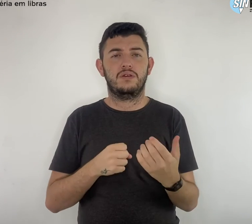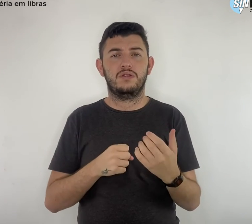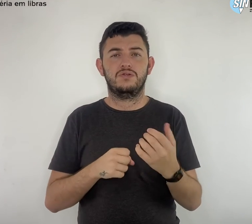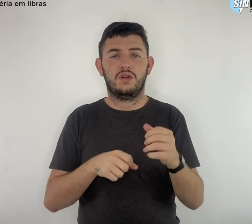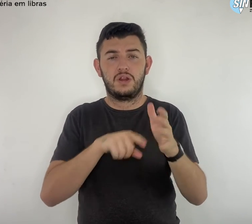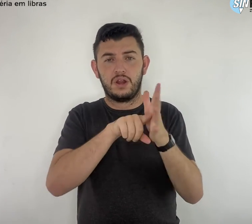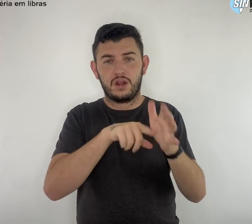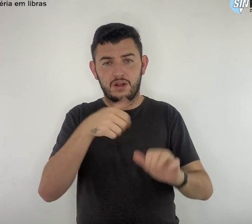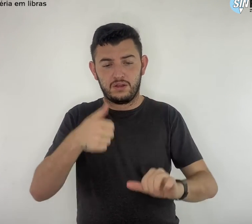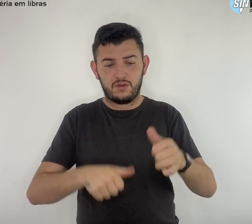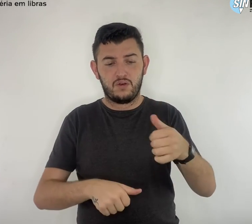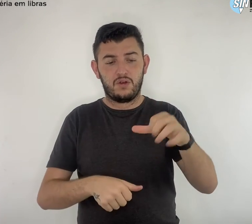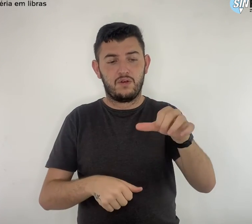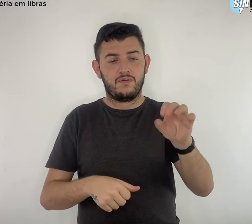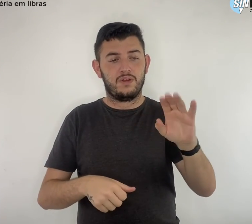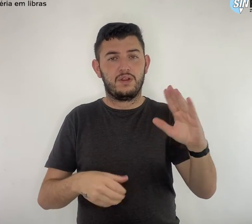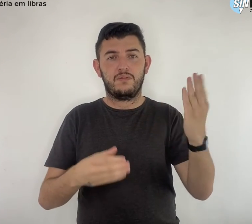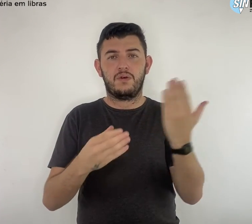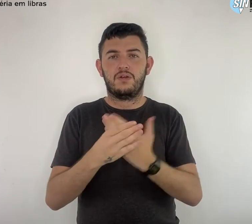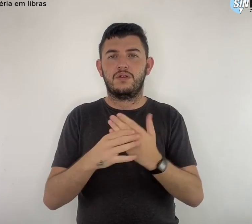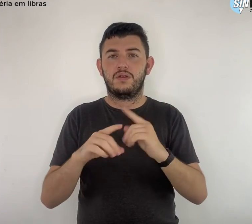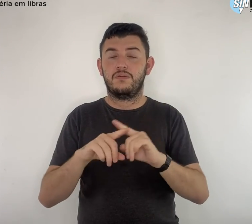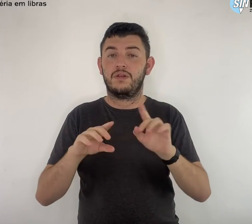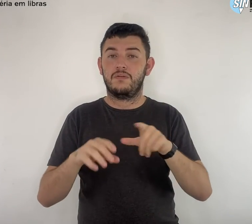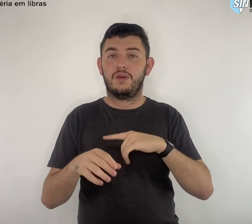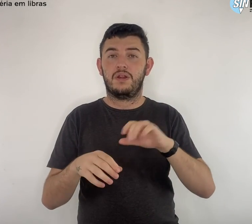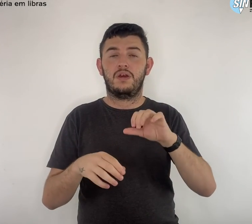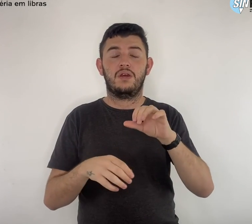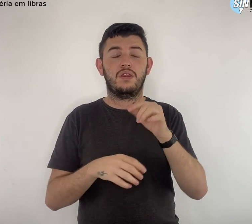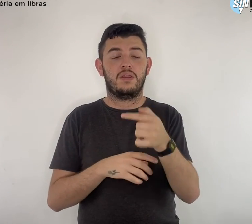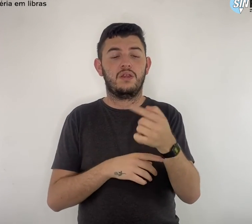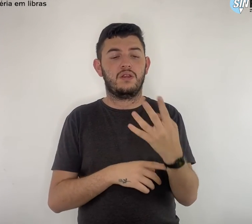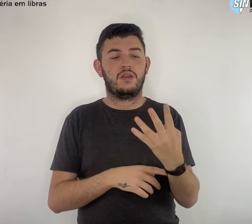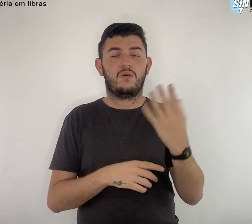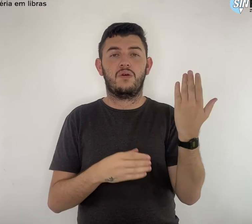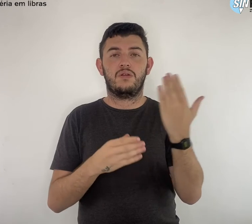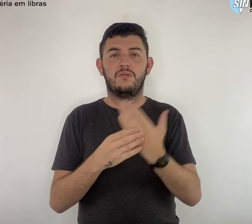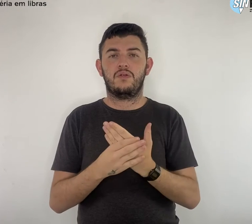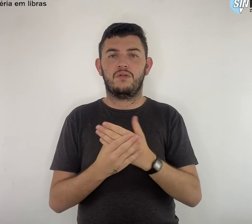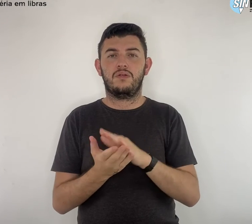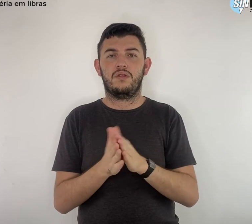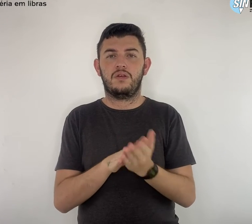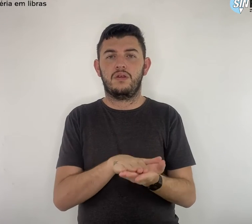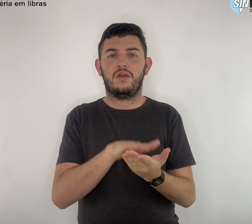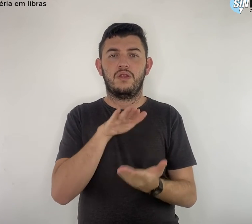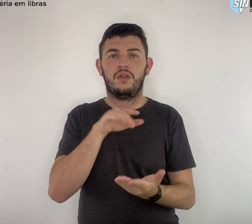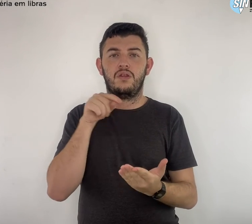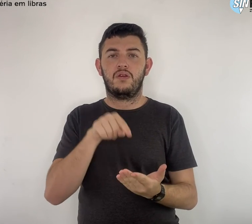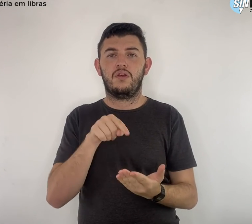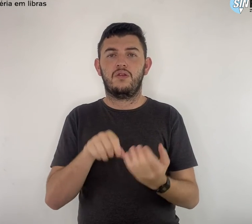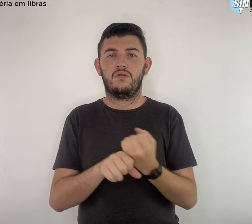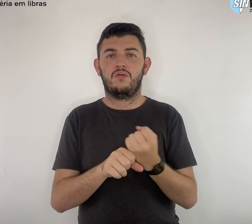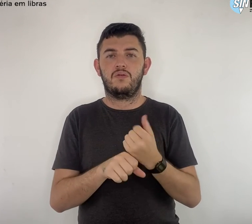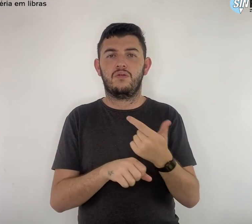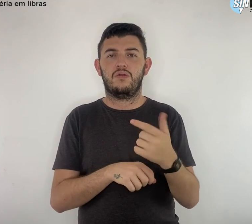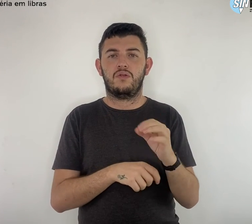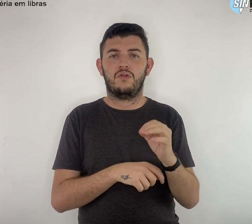processos sobre feminicídio, 74 deles processados em 2019